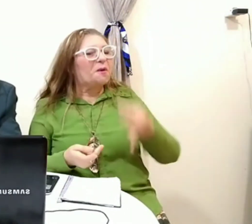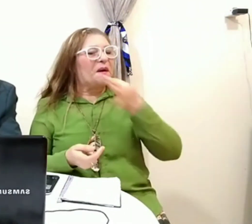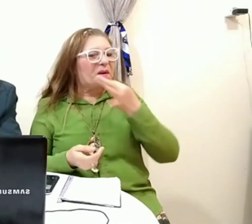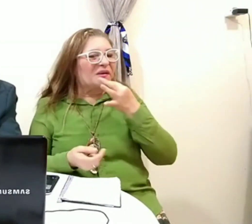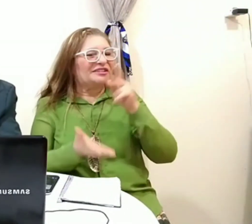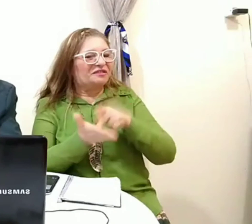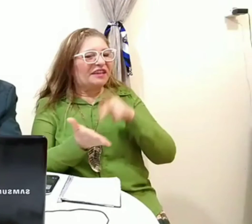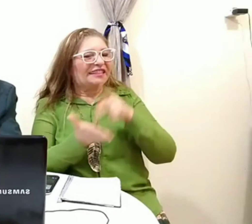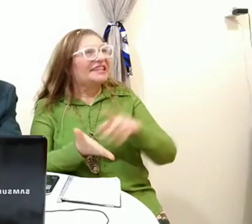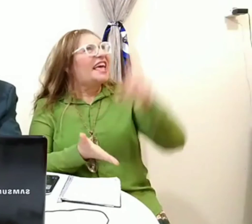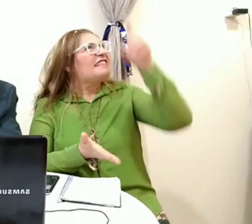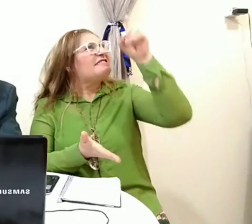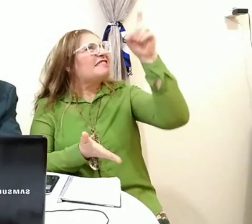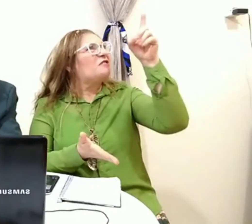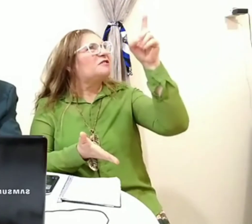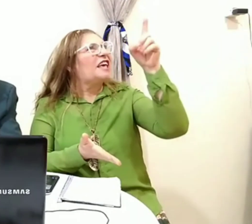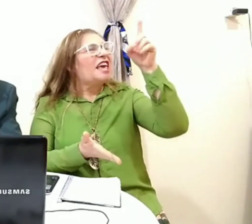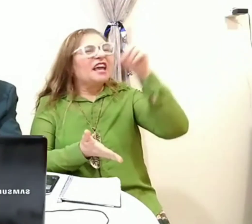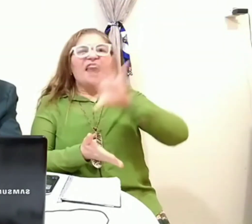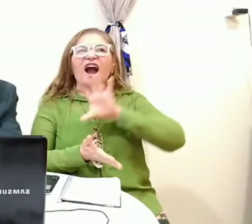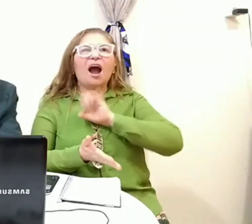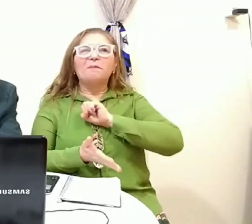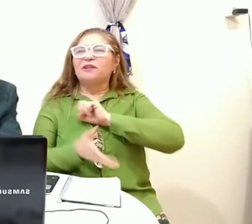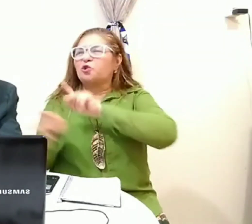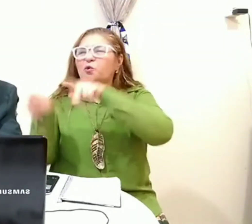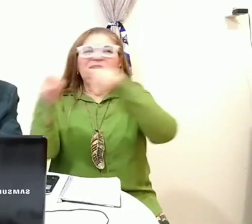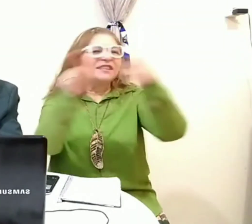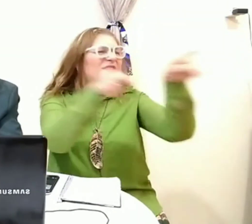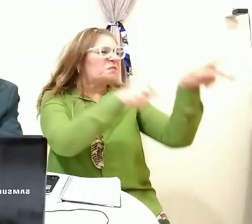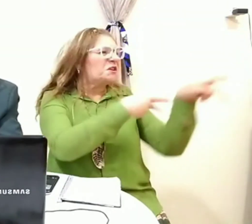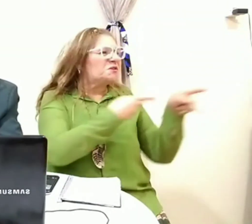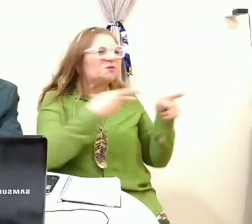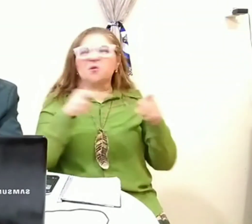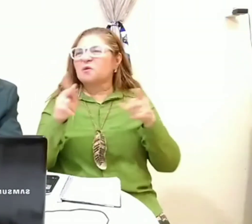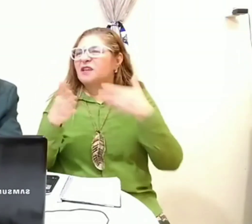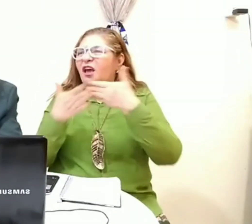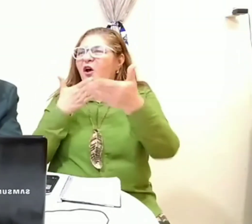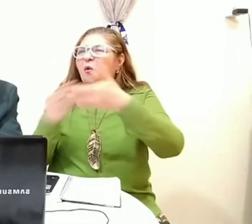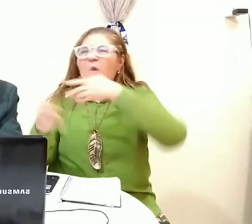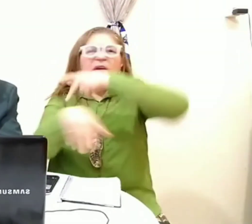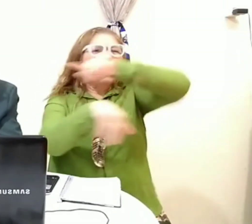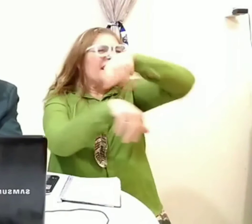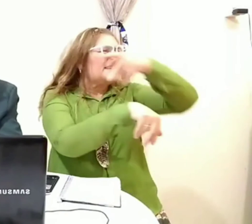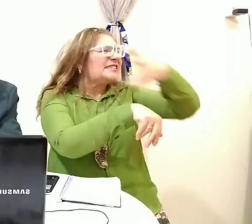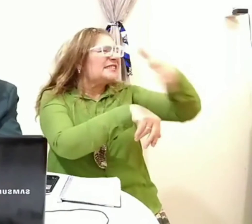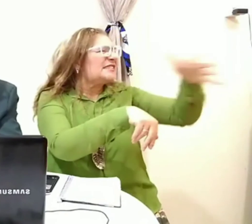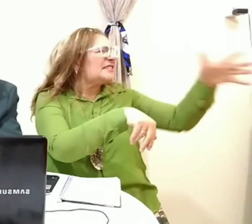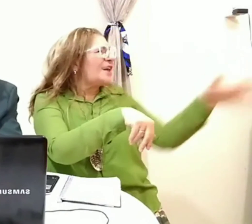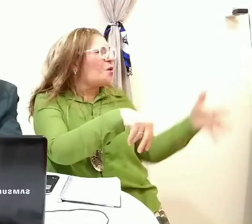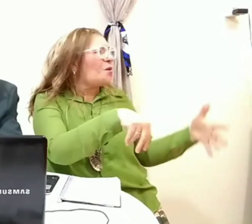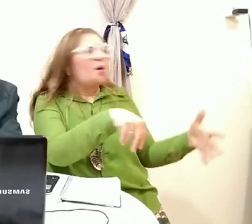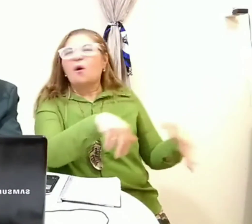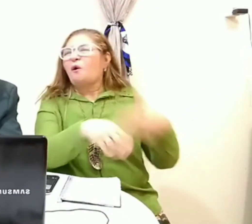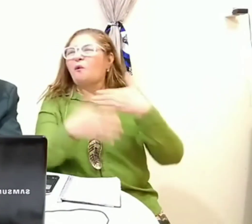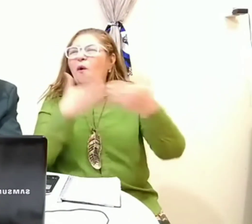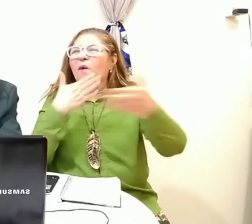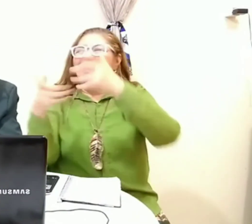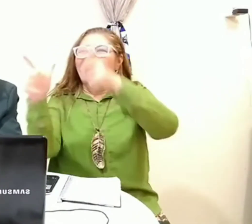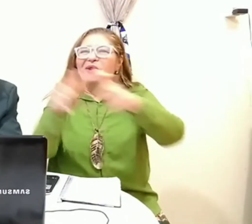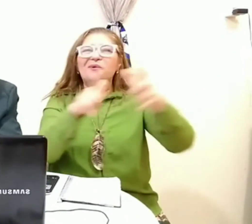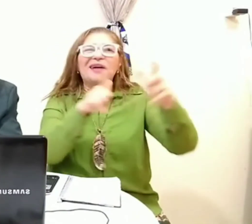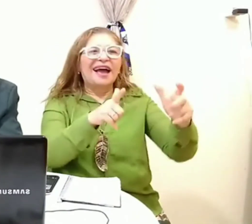Deus não faz acepção de pessoas. Ao contrário, em qualquer nação, aquele que o teme faz o que